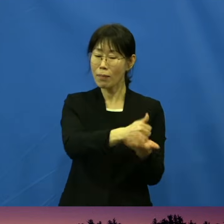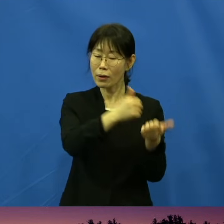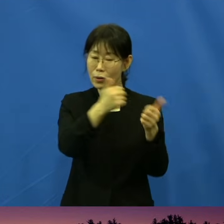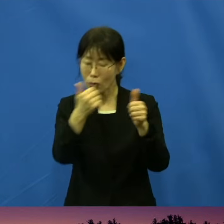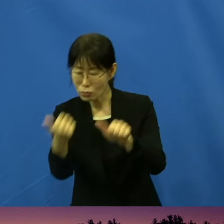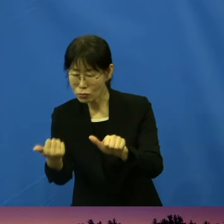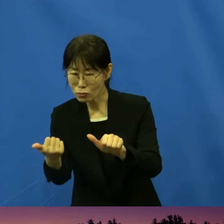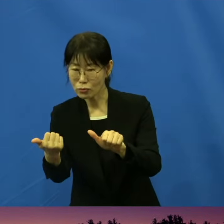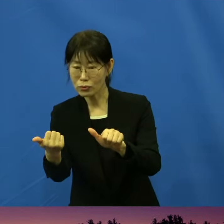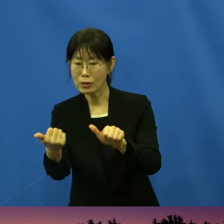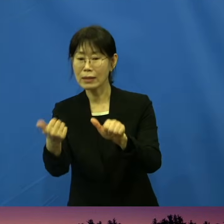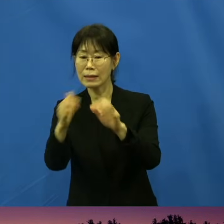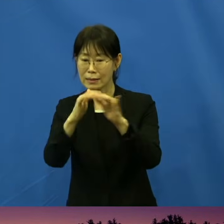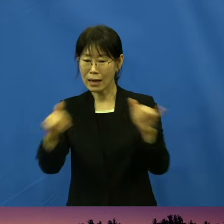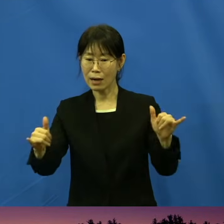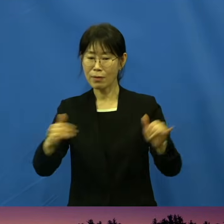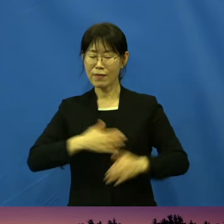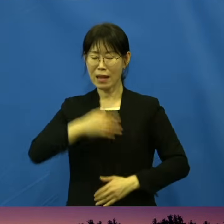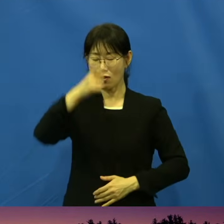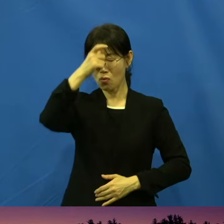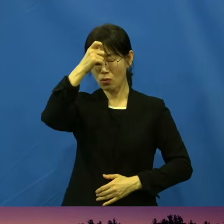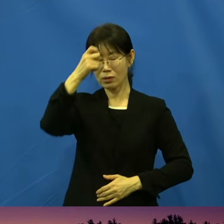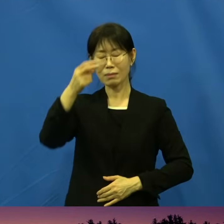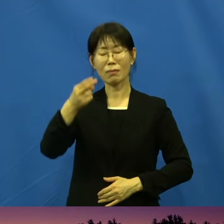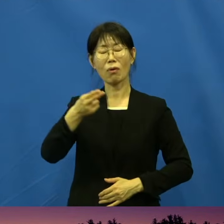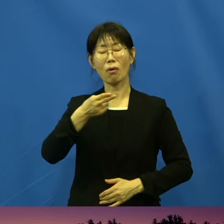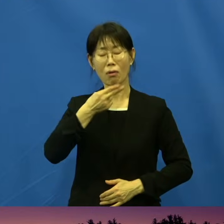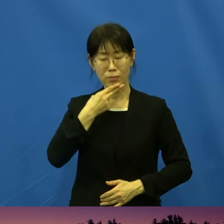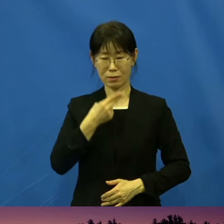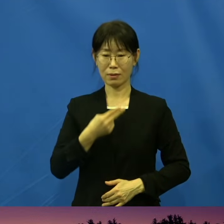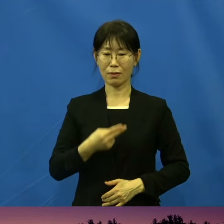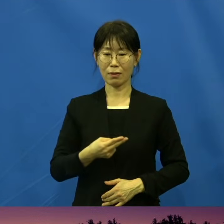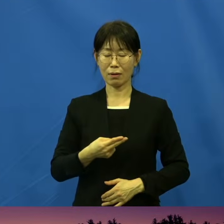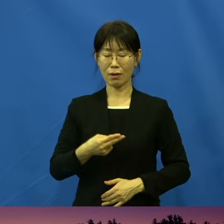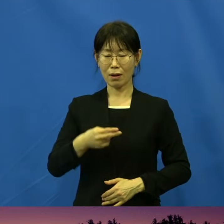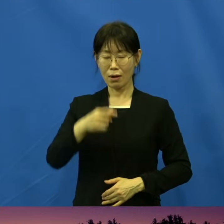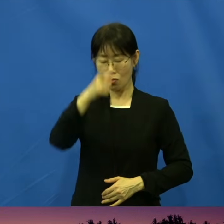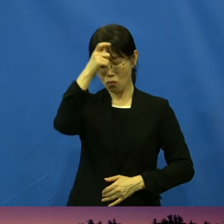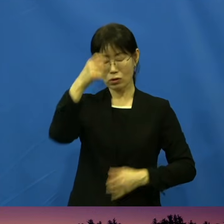내 주장이 없어요. 내 고집이 없어요.